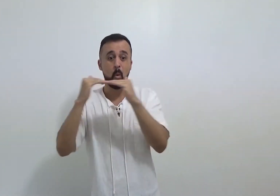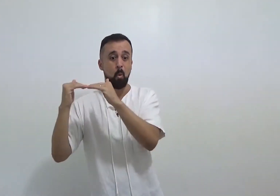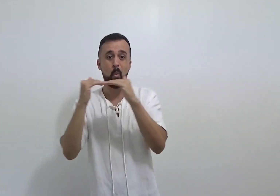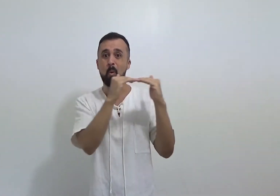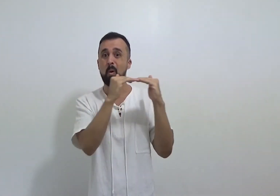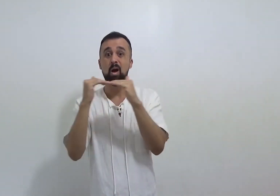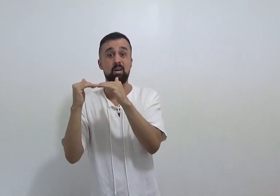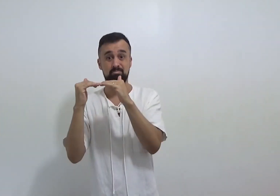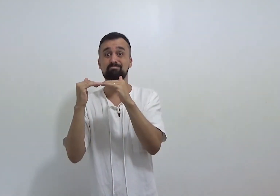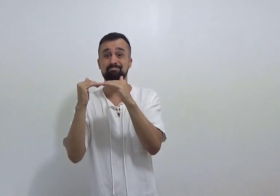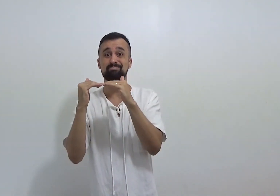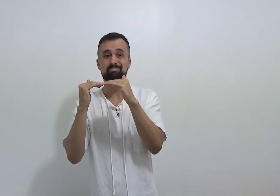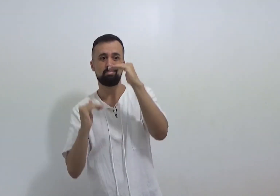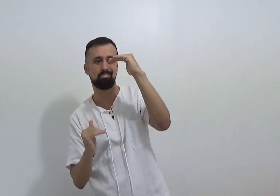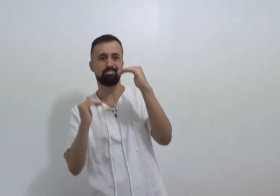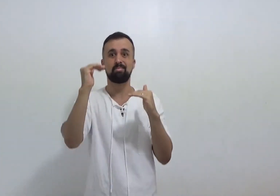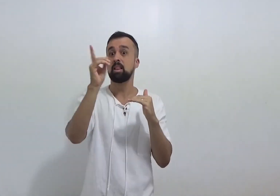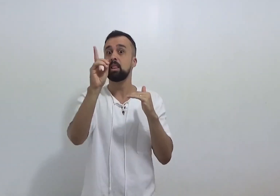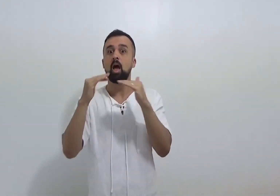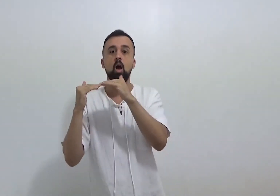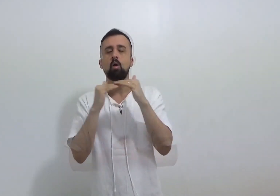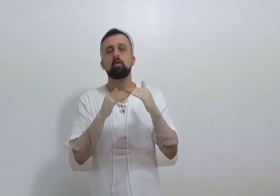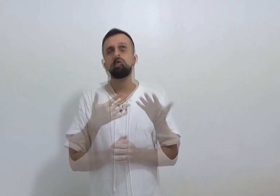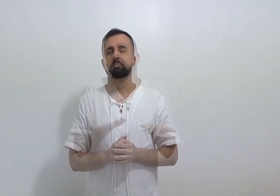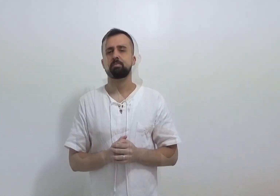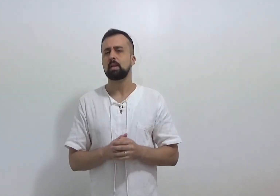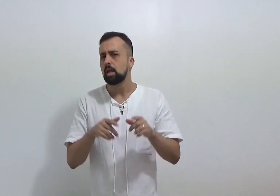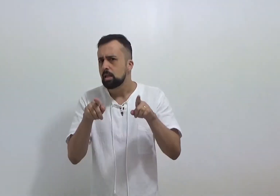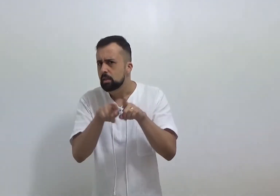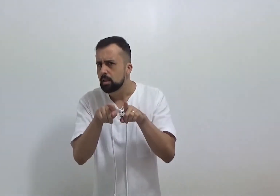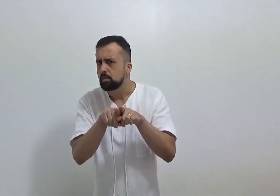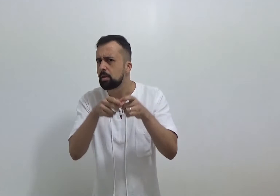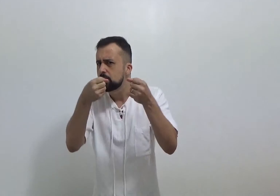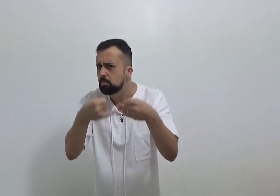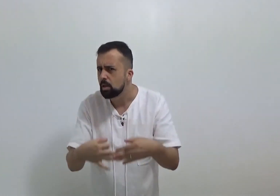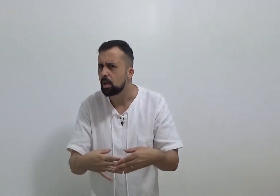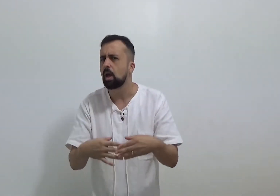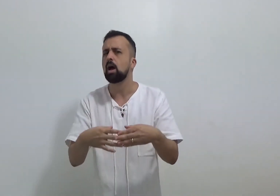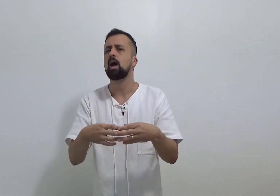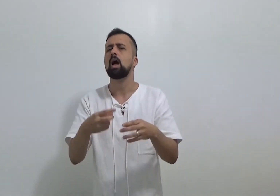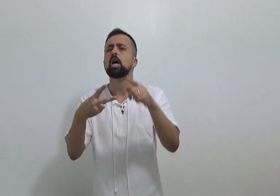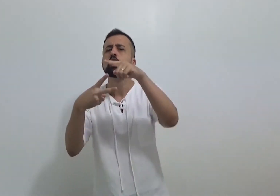este é importante e este também, pois se complementam.